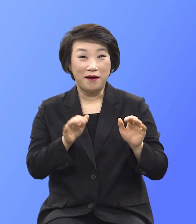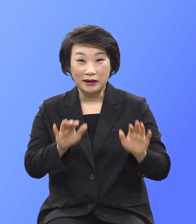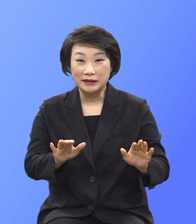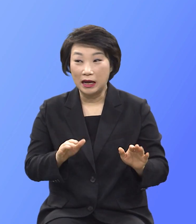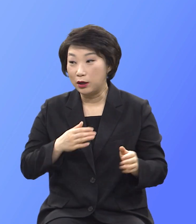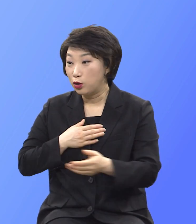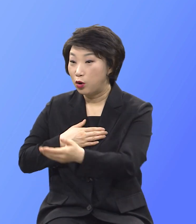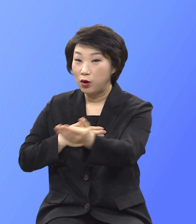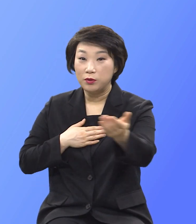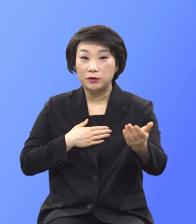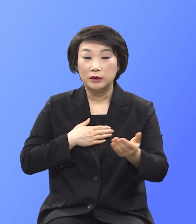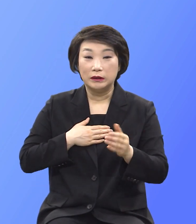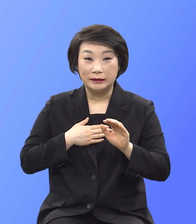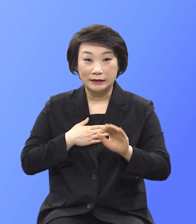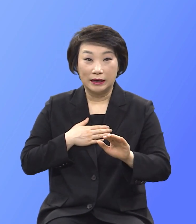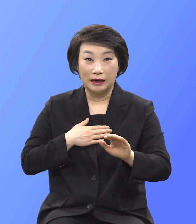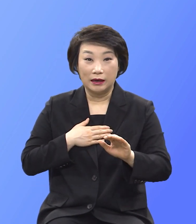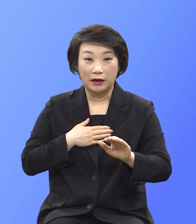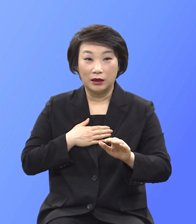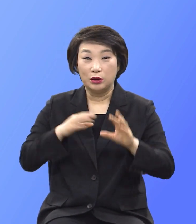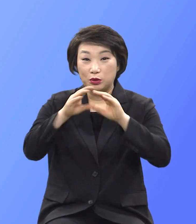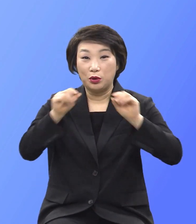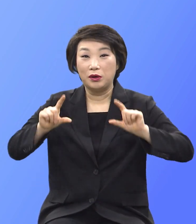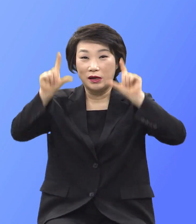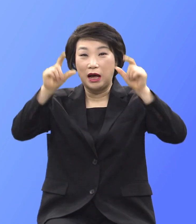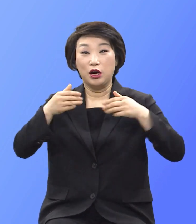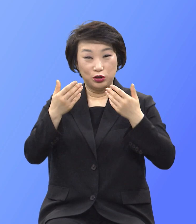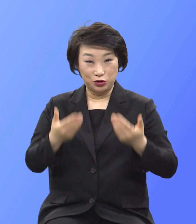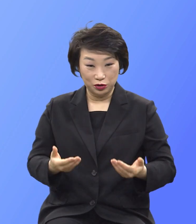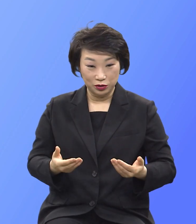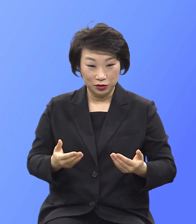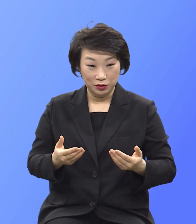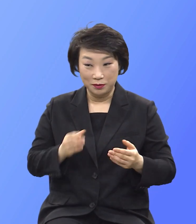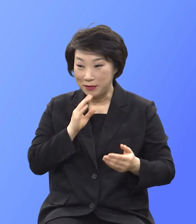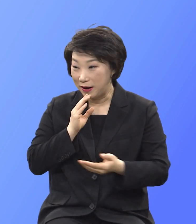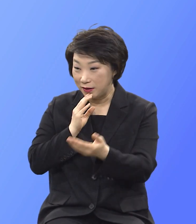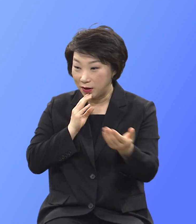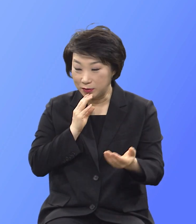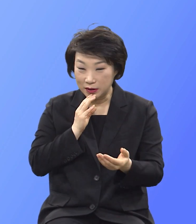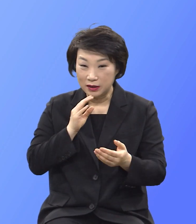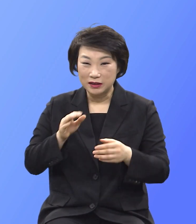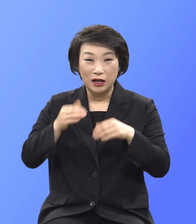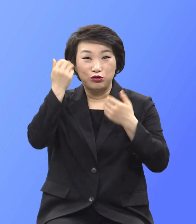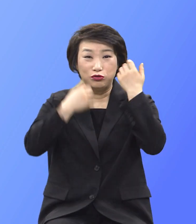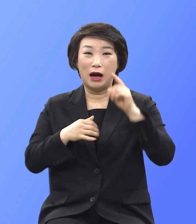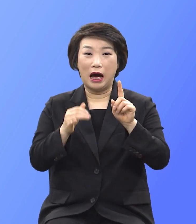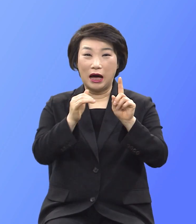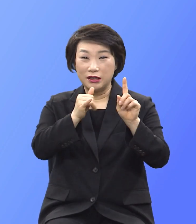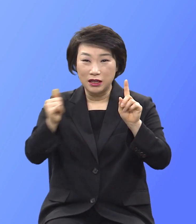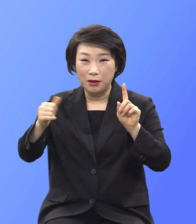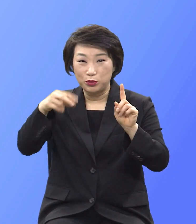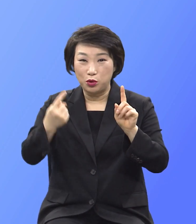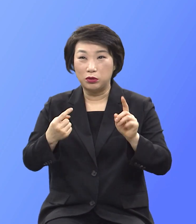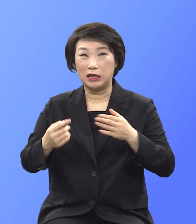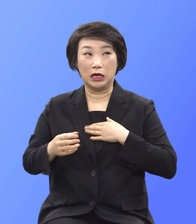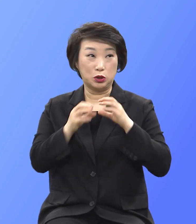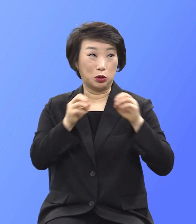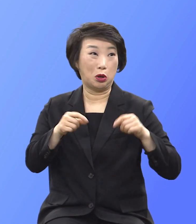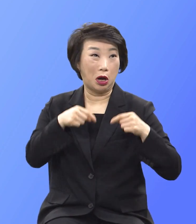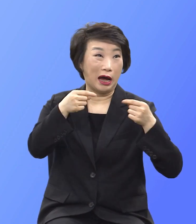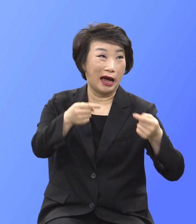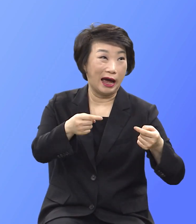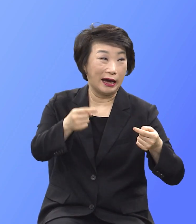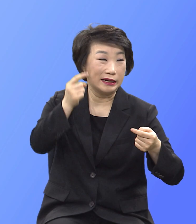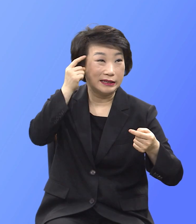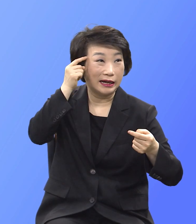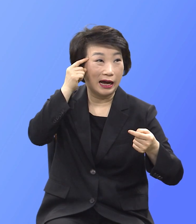그러나 여기서 토요일 날 휴일인데도 단 한 번도 나는 전도라